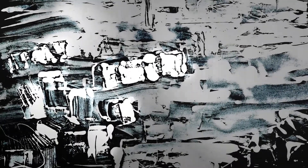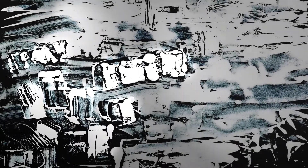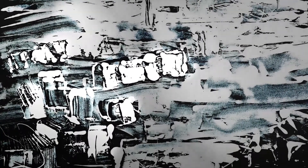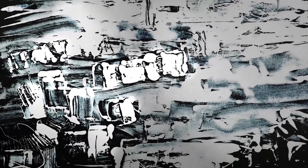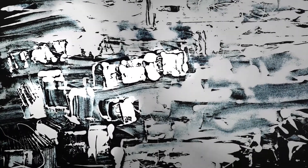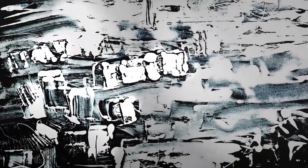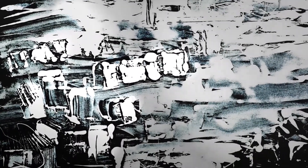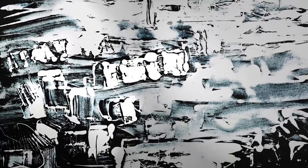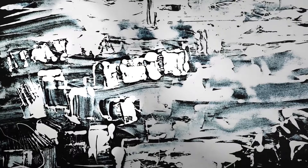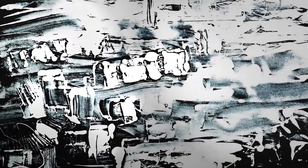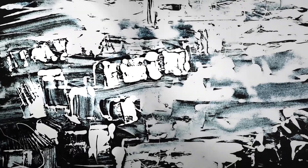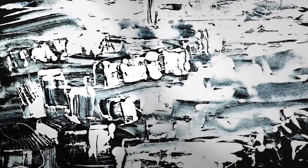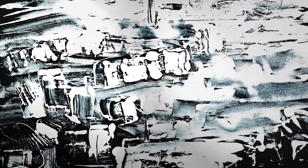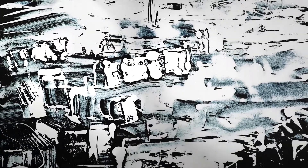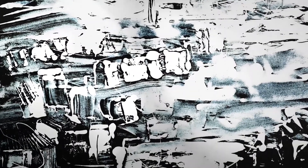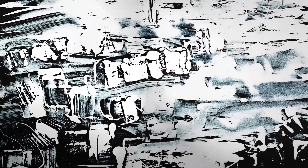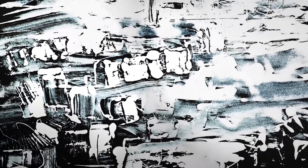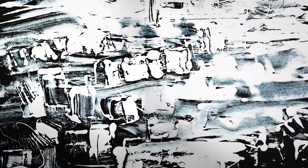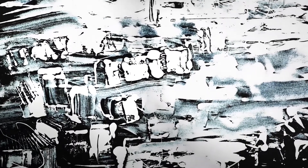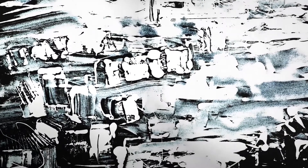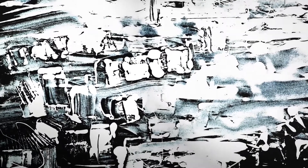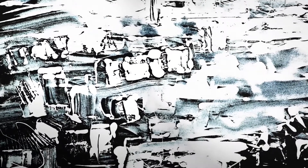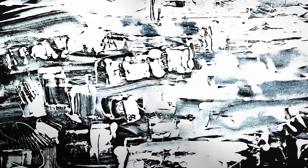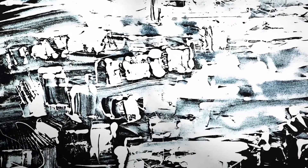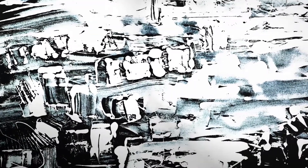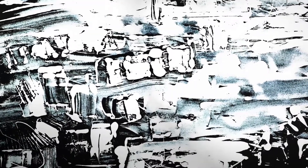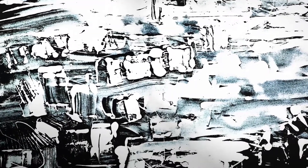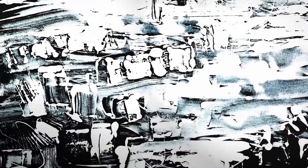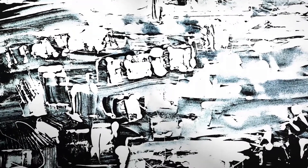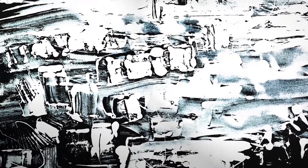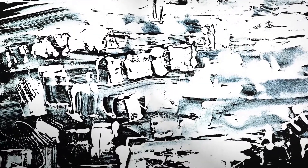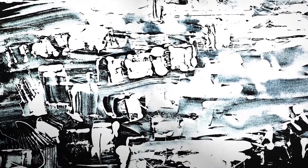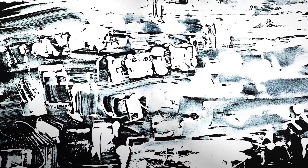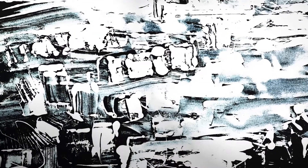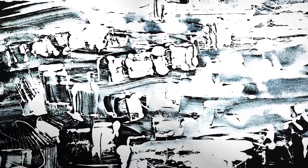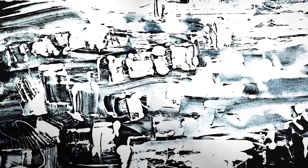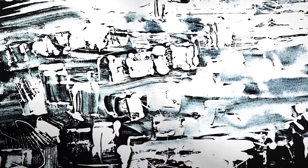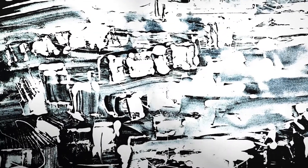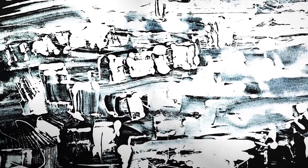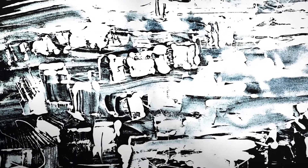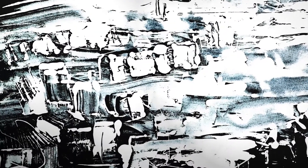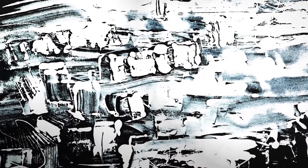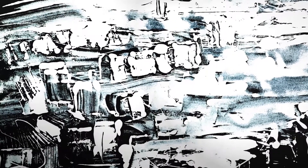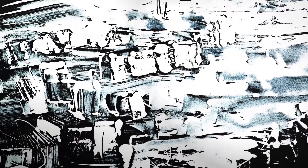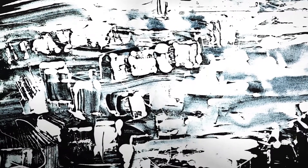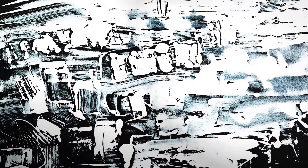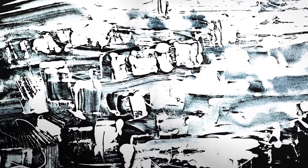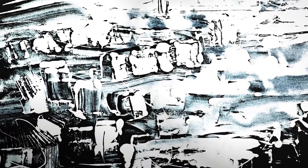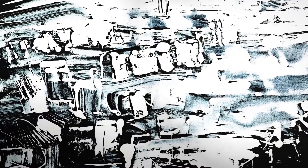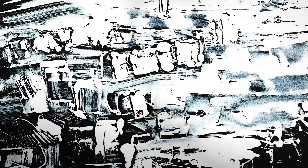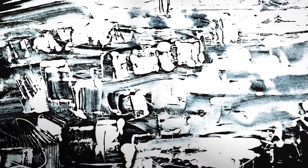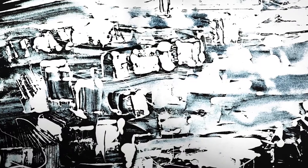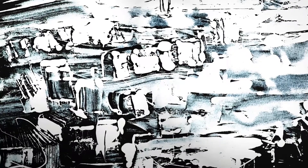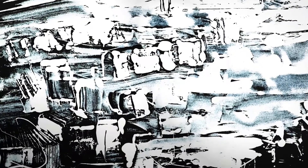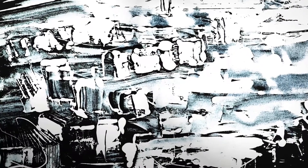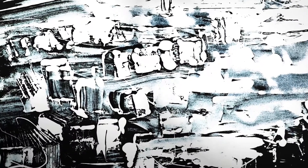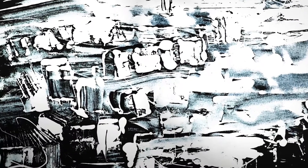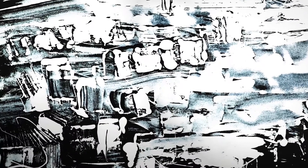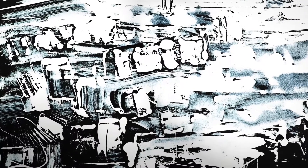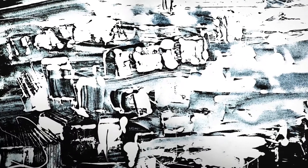Em formas densas e quadradas estão algumas casas do lugarejo. Podemos ver suas sólidas paredes e, em algumas